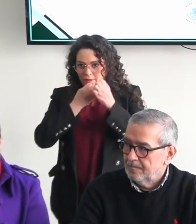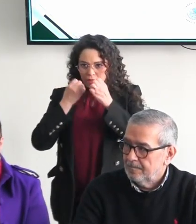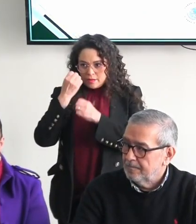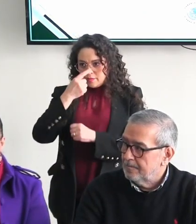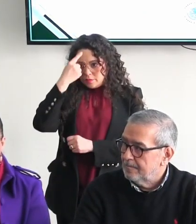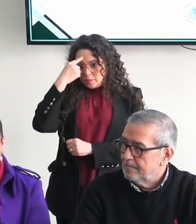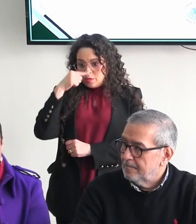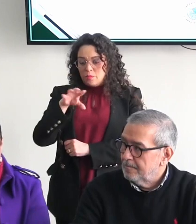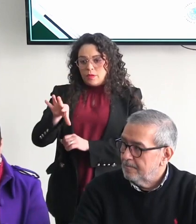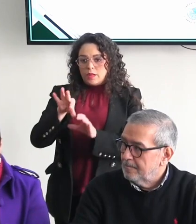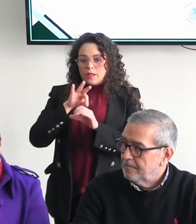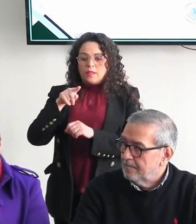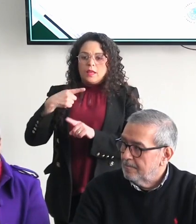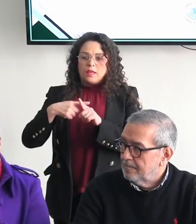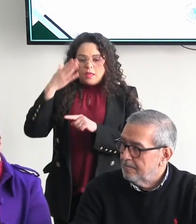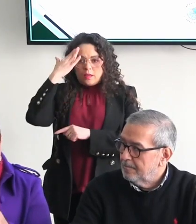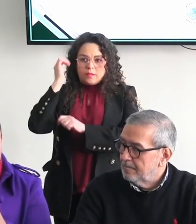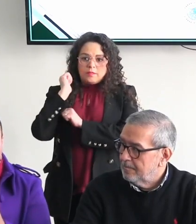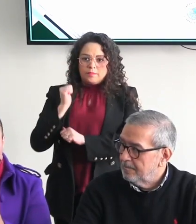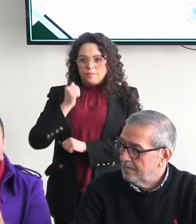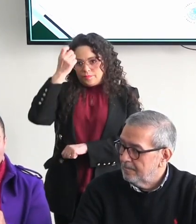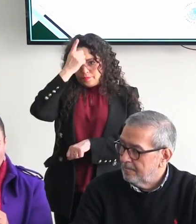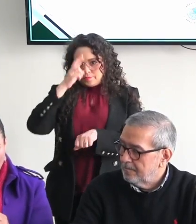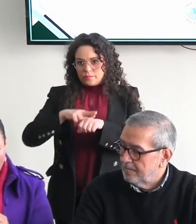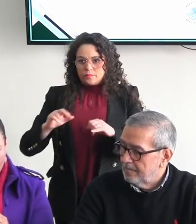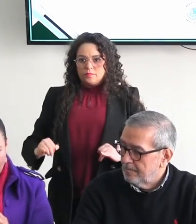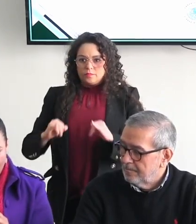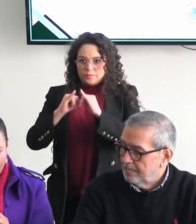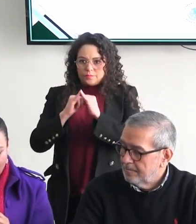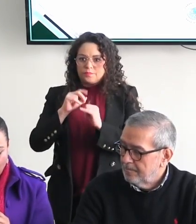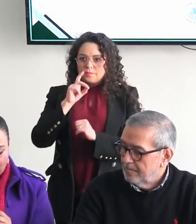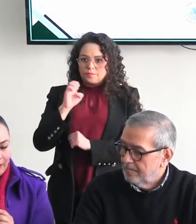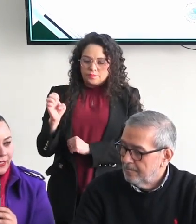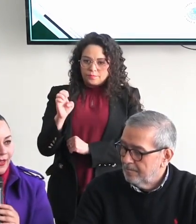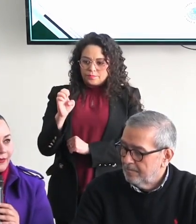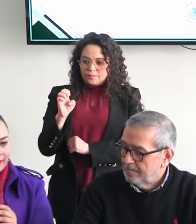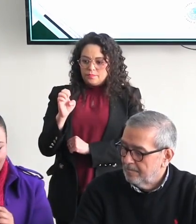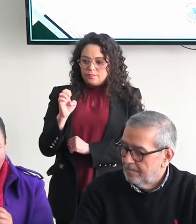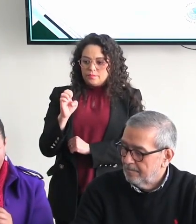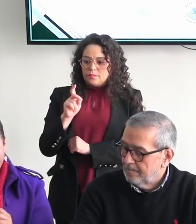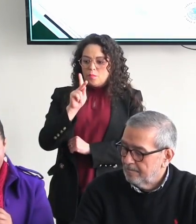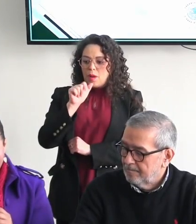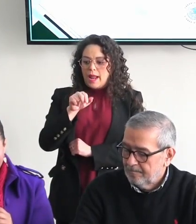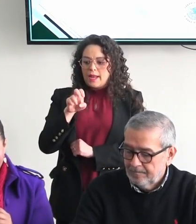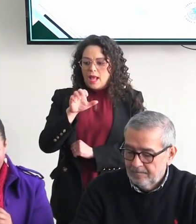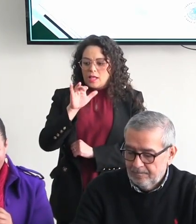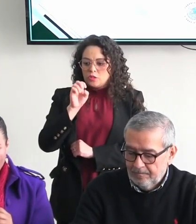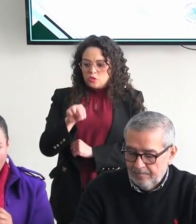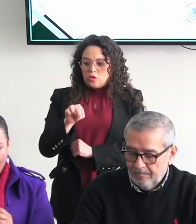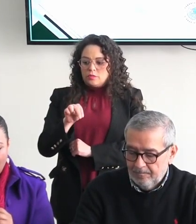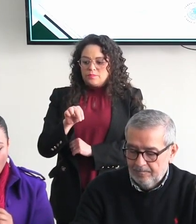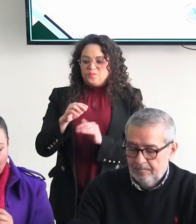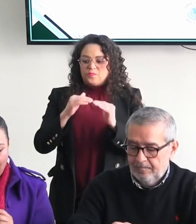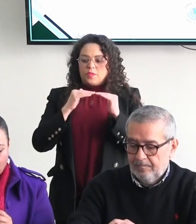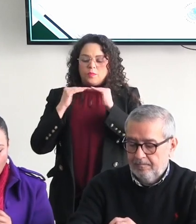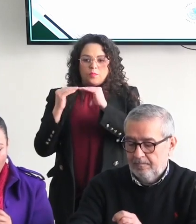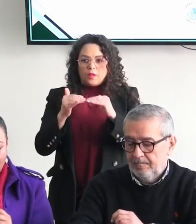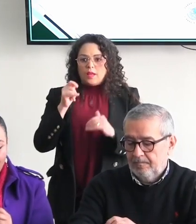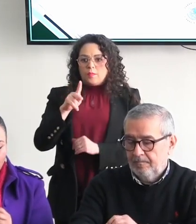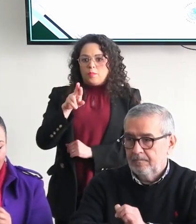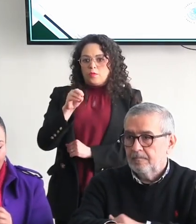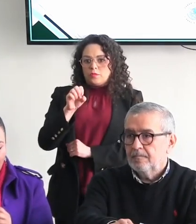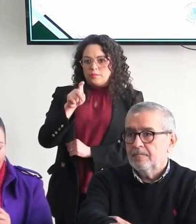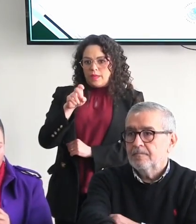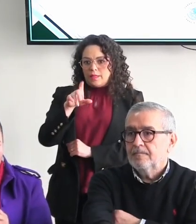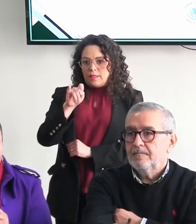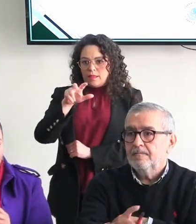de Planeación Democrática y Prospectiva. Este instituto tiene la responsabilidad de trazar una visión de largo plazo para